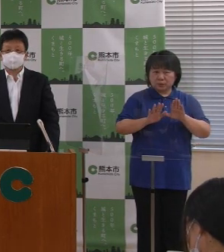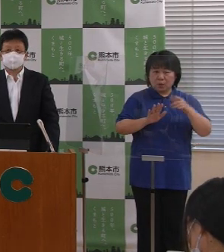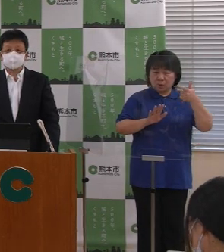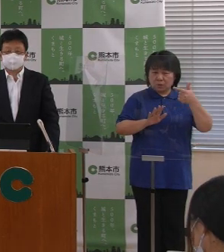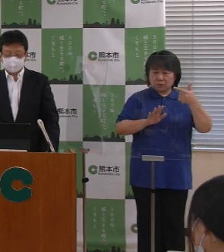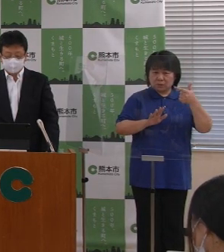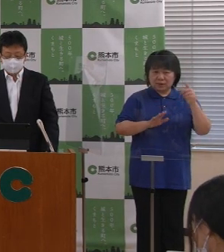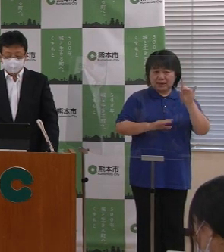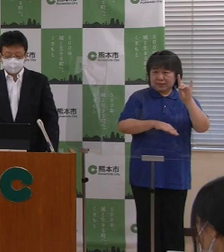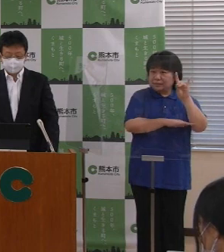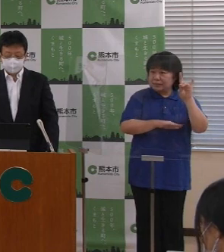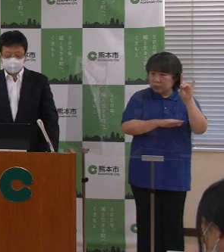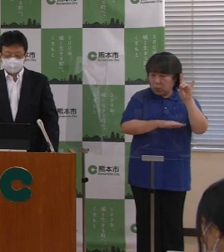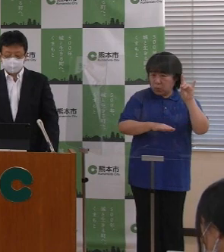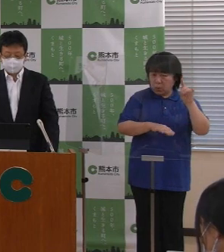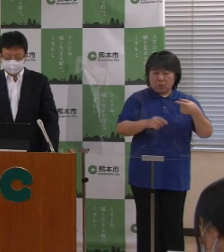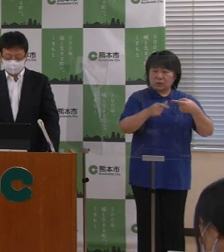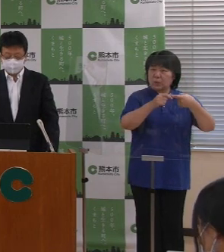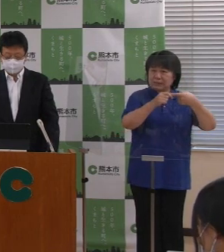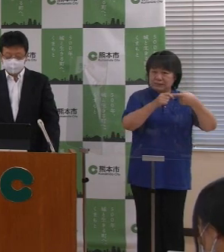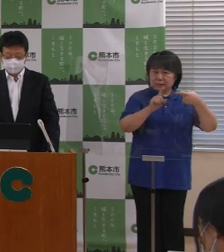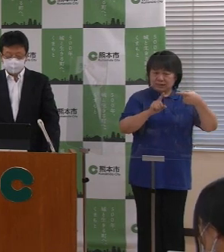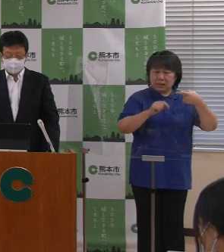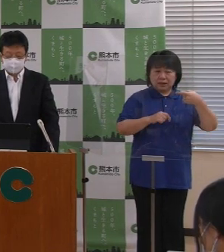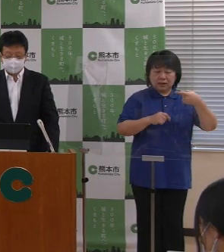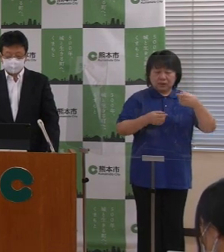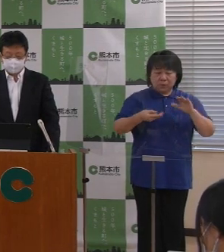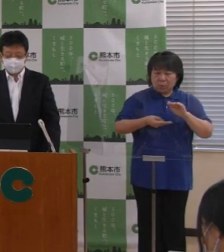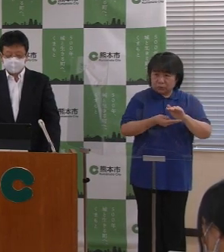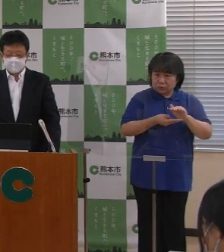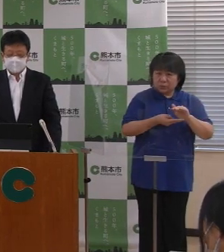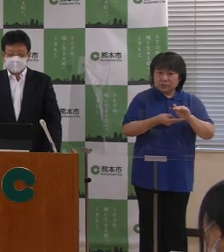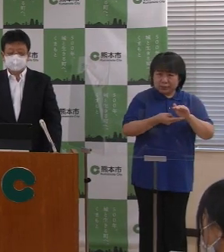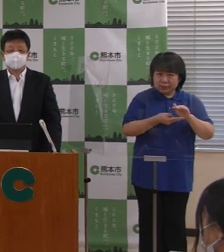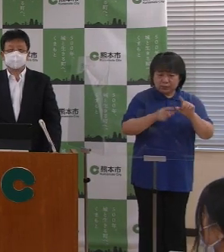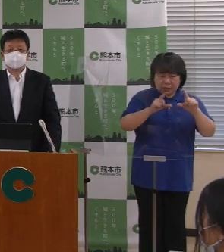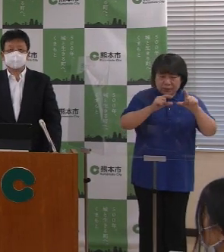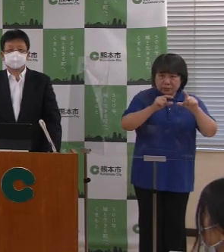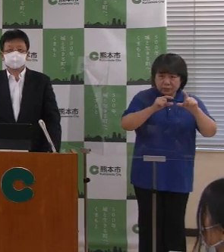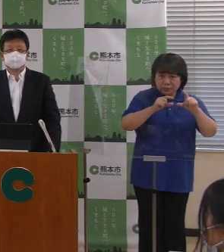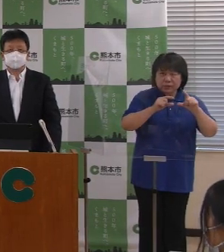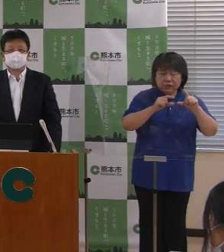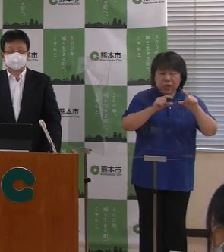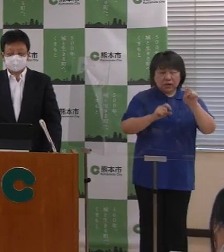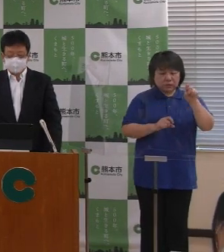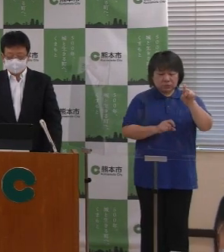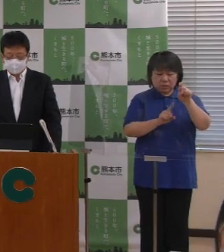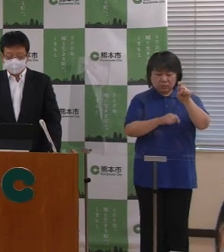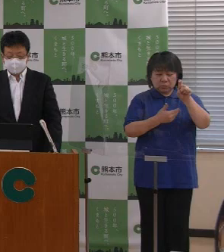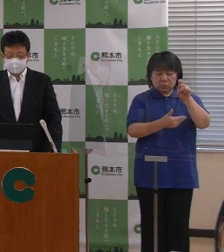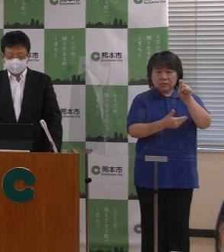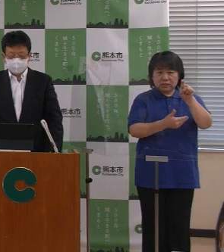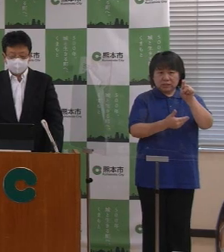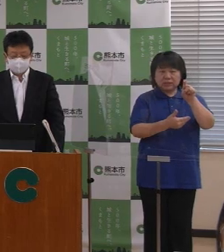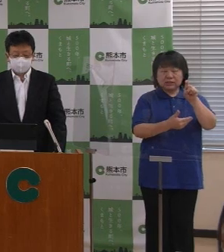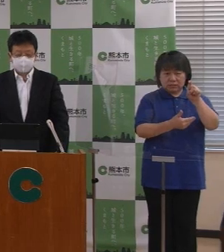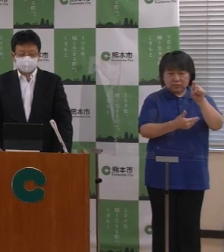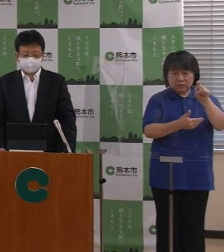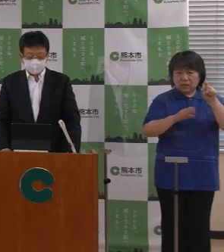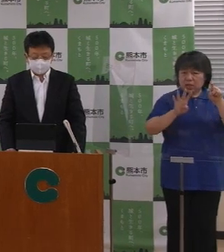指標の1、病床稼働率を見てみますと、10月19日現在